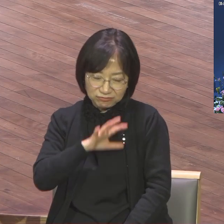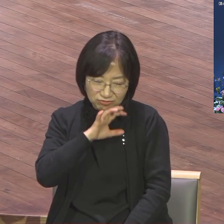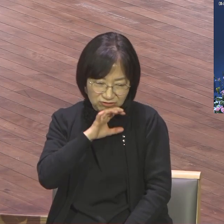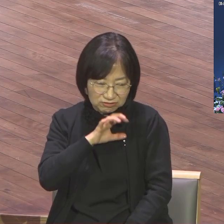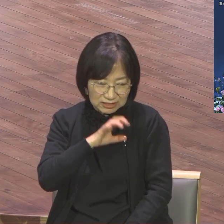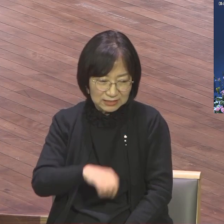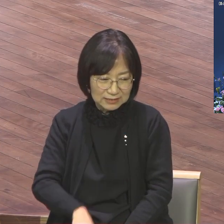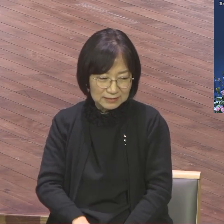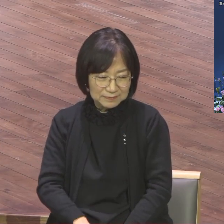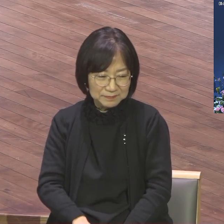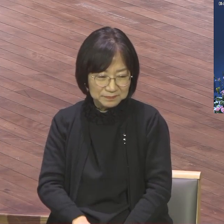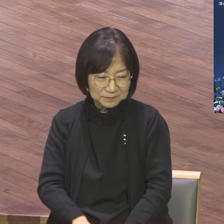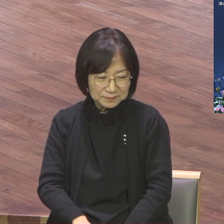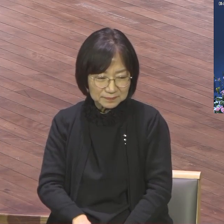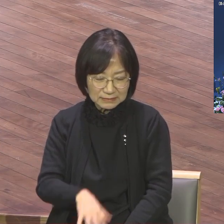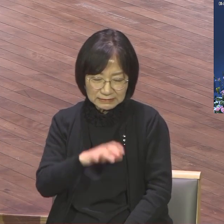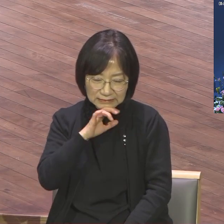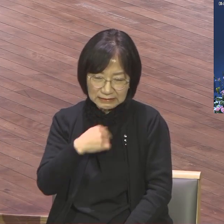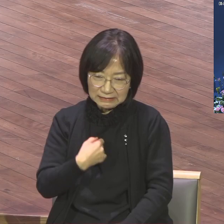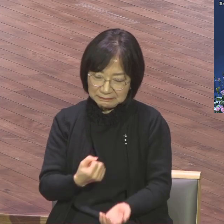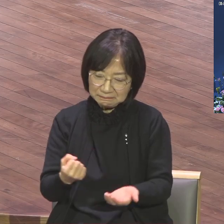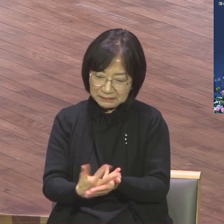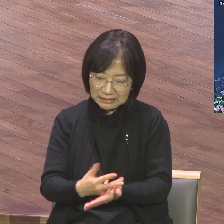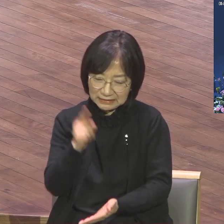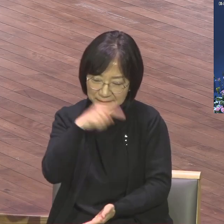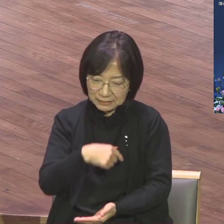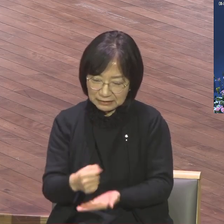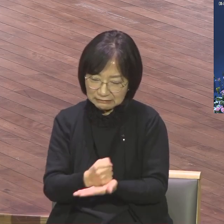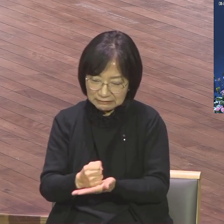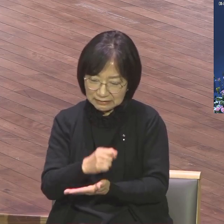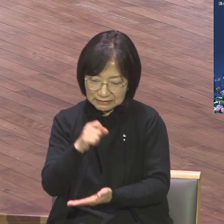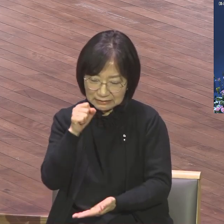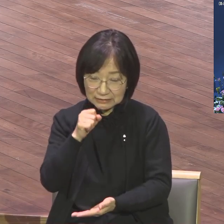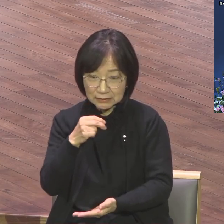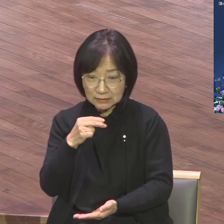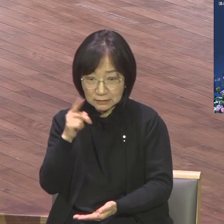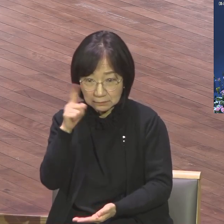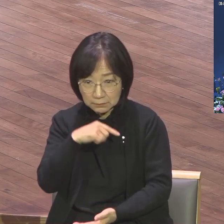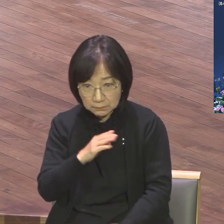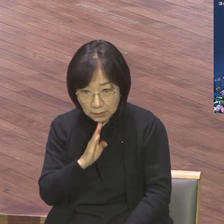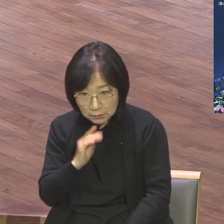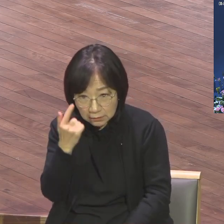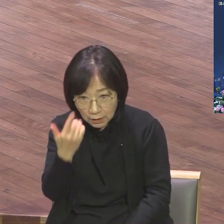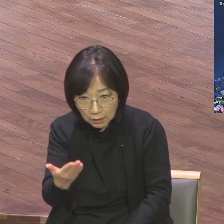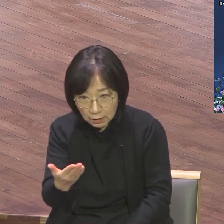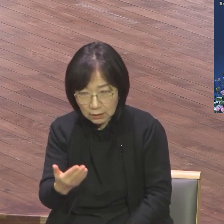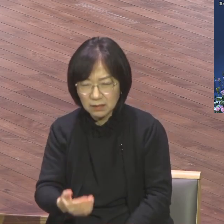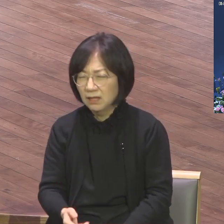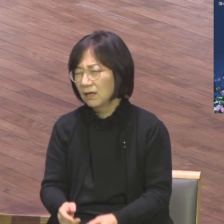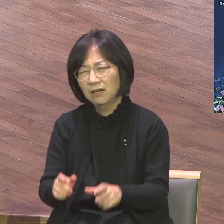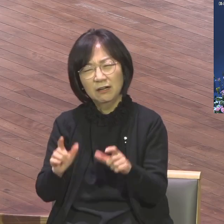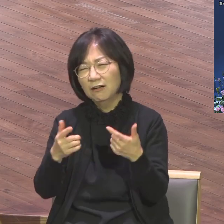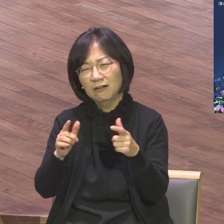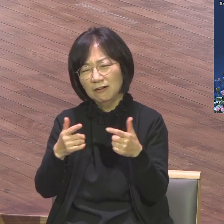이렇게 영영 내가 팔자가 안 좋아서 그렇습니까? 그거 다 거짓말에 다 속이는